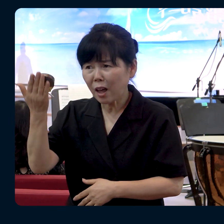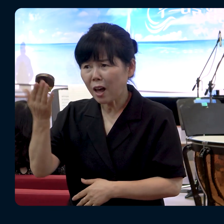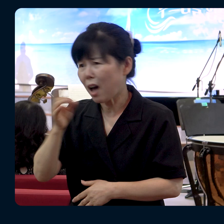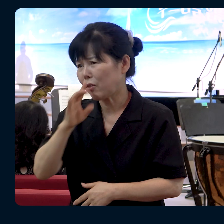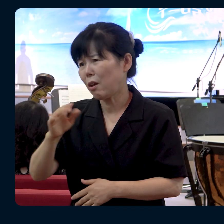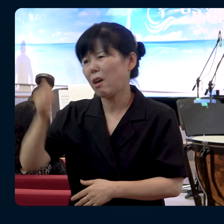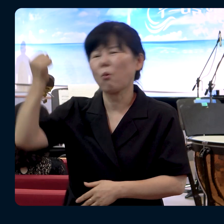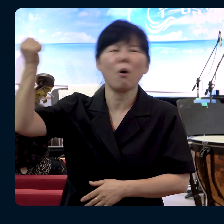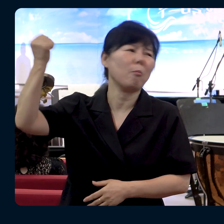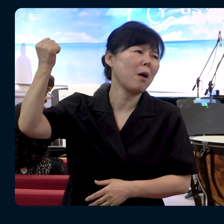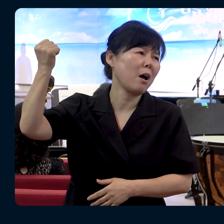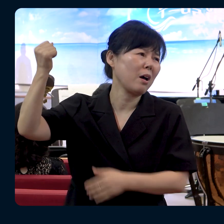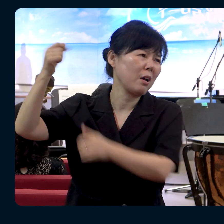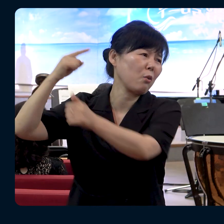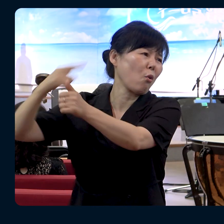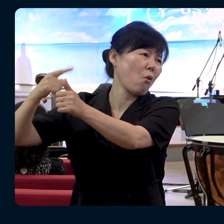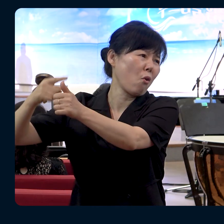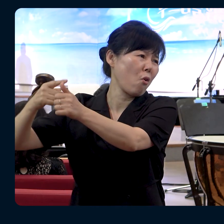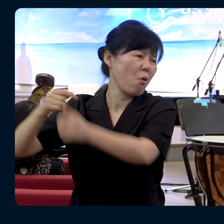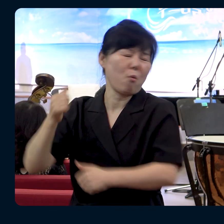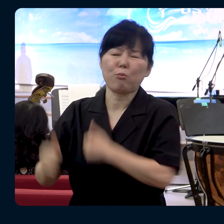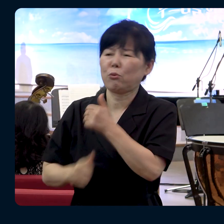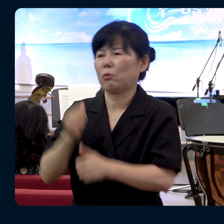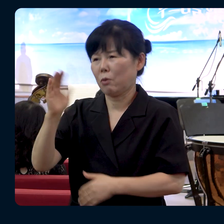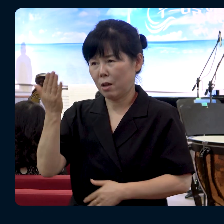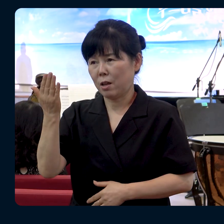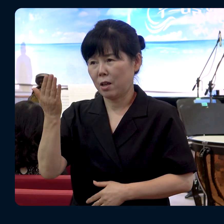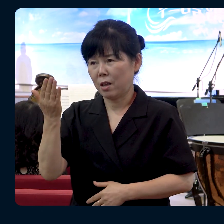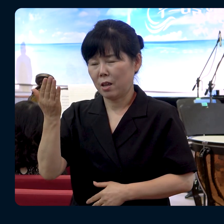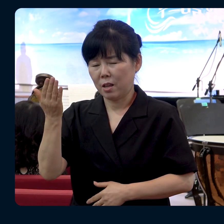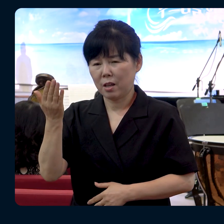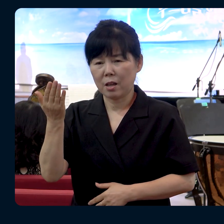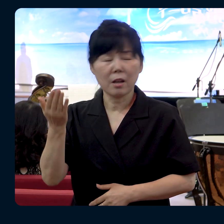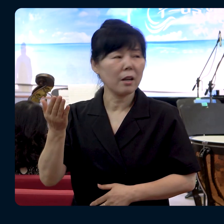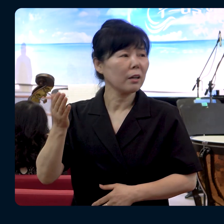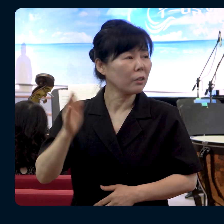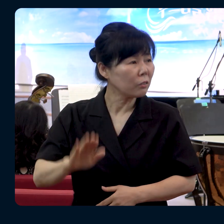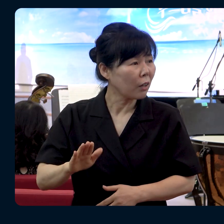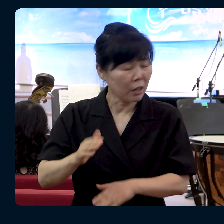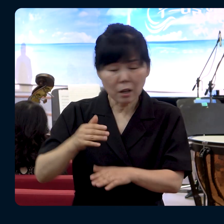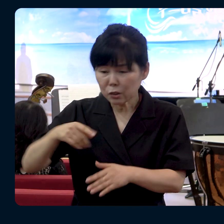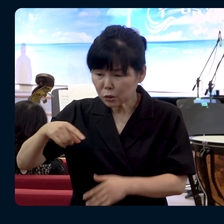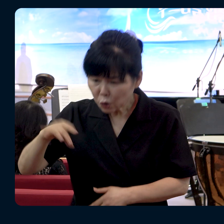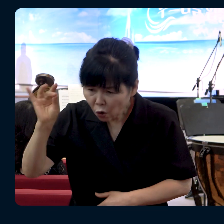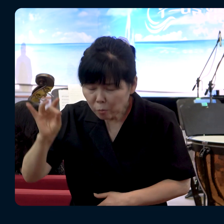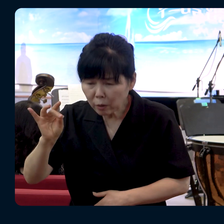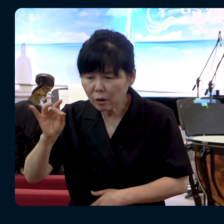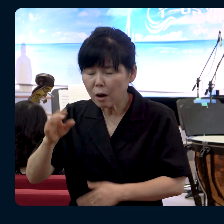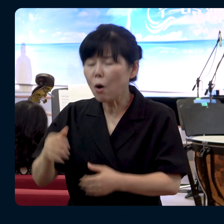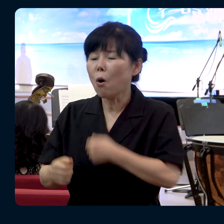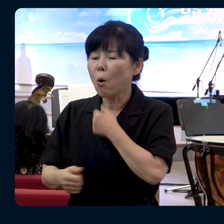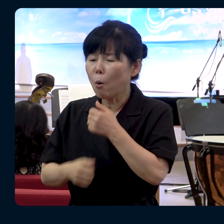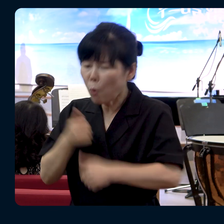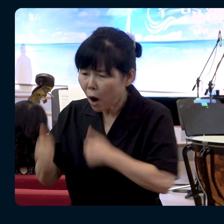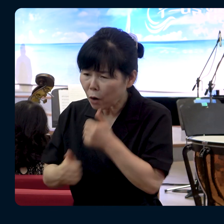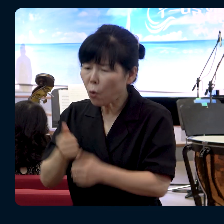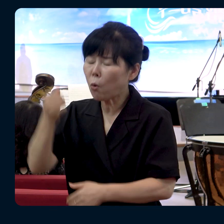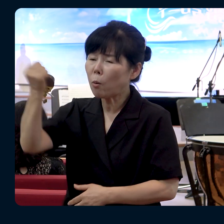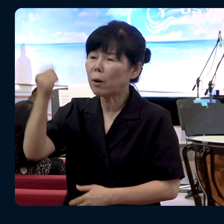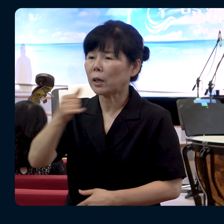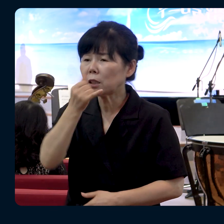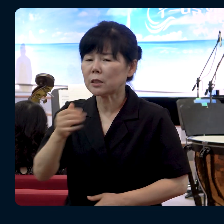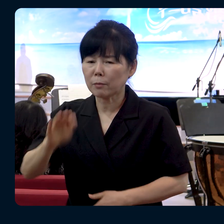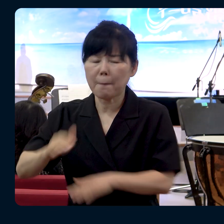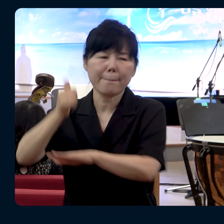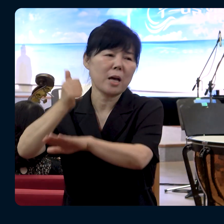원망합니다. 하나님, 내 인생이 왜 이럽니까? 그냥 그걸로 시작해서 그걸로 끝나도 그거는 하나님 앞에 거룩한 기도가